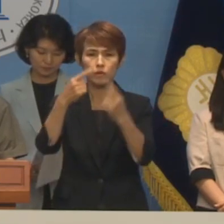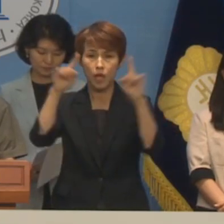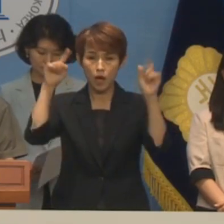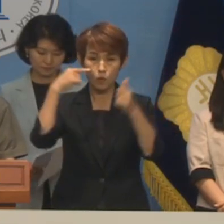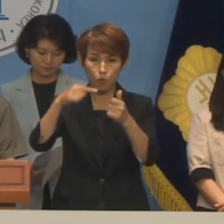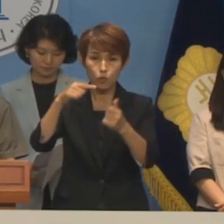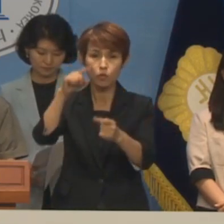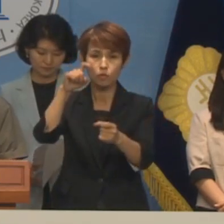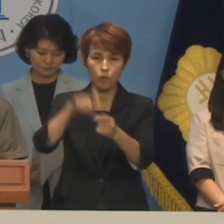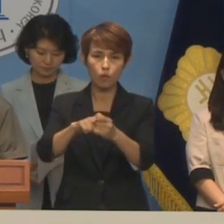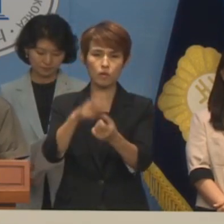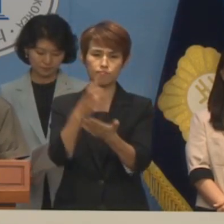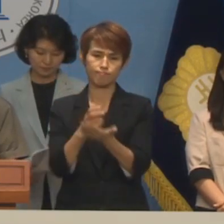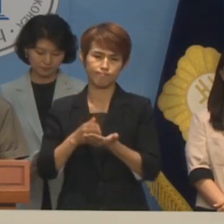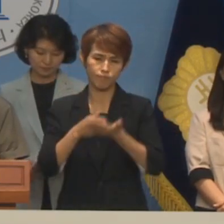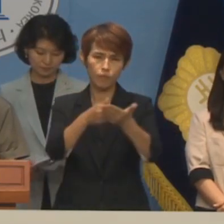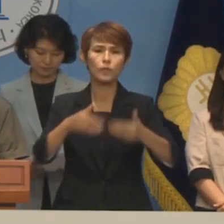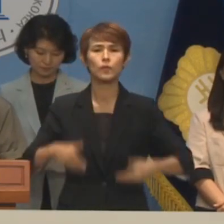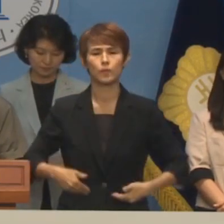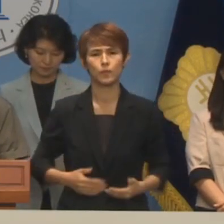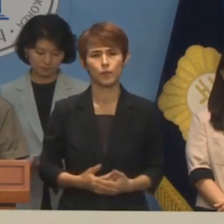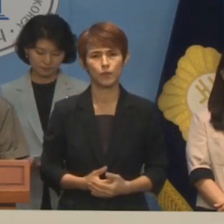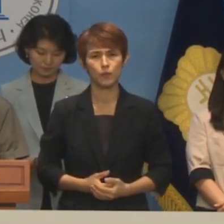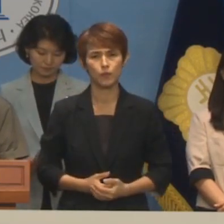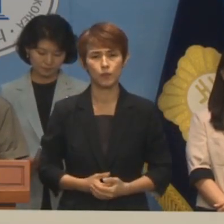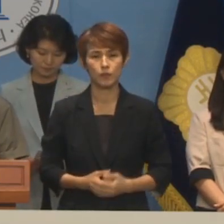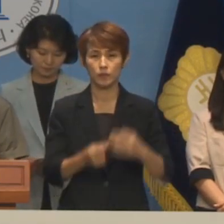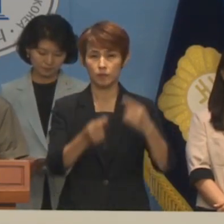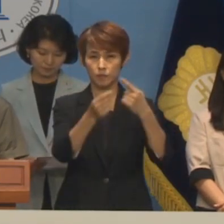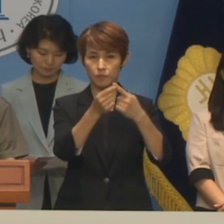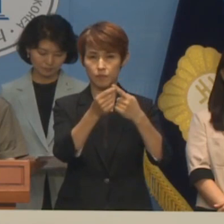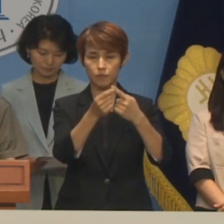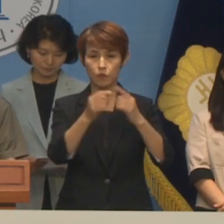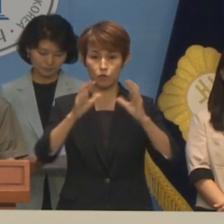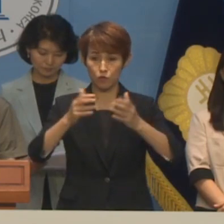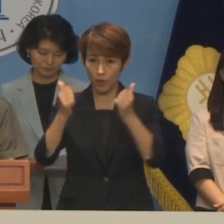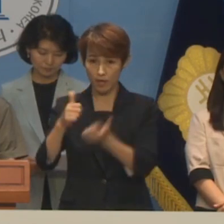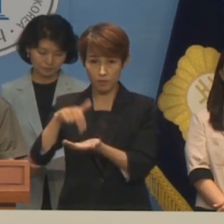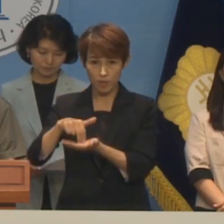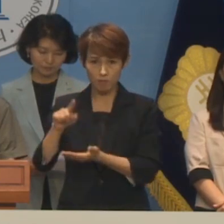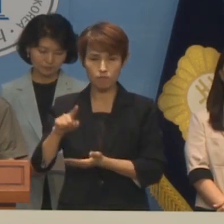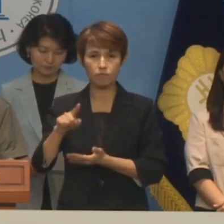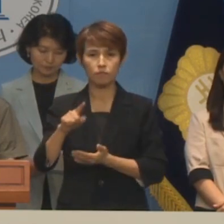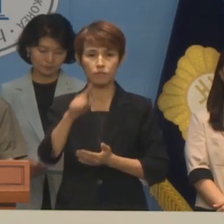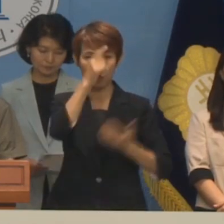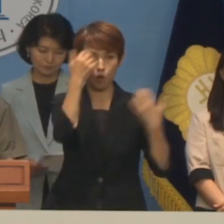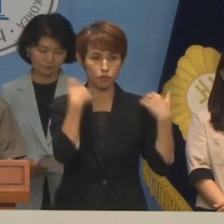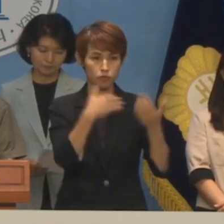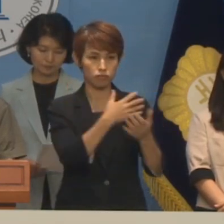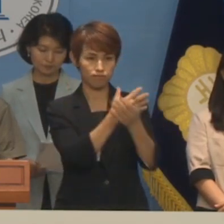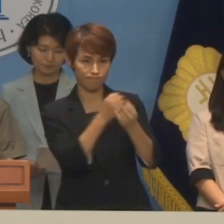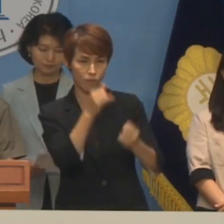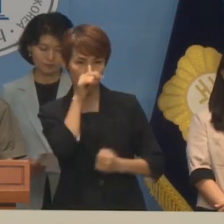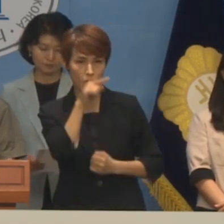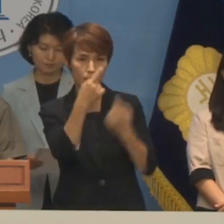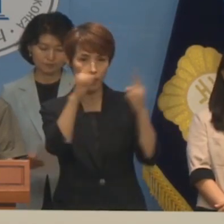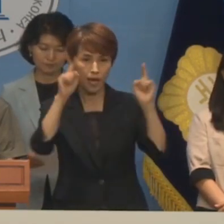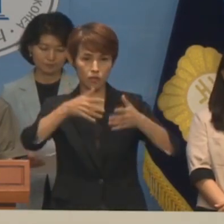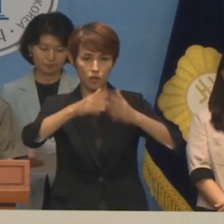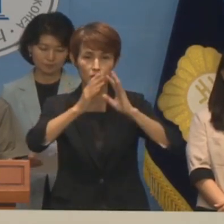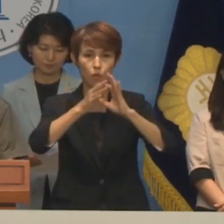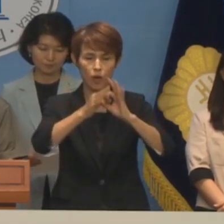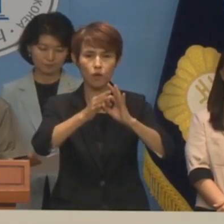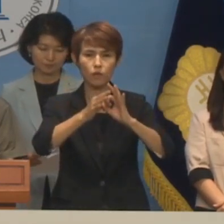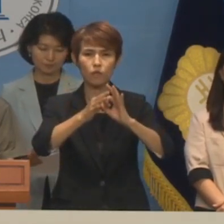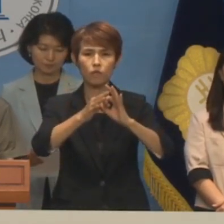위한 입법화에 나서야 한다. 첫째, 국회는 정부가 계약한 대학 설립과 운영의